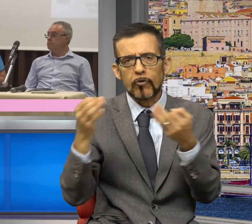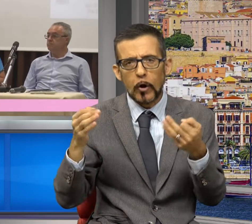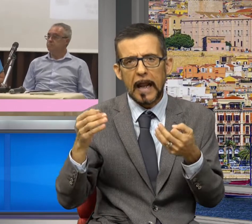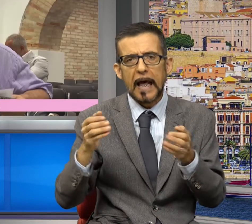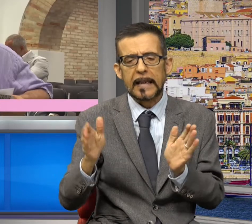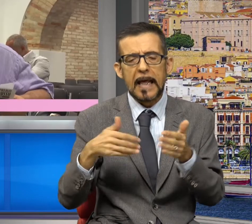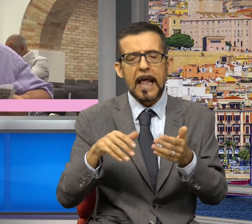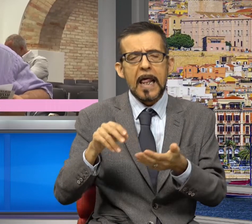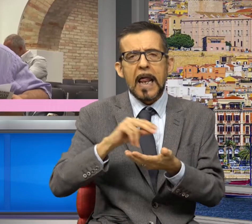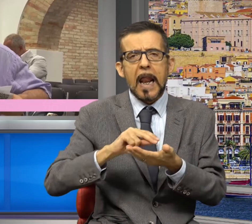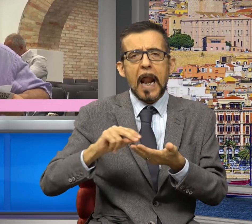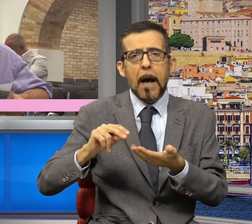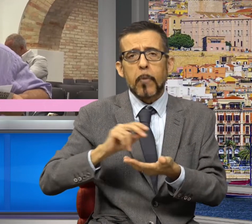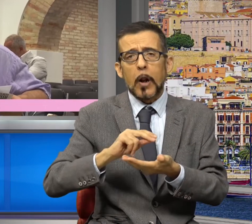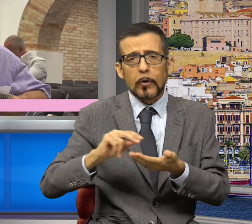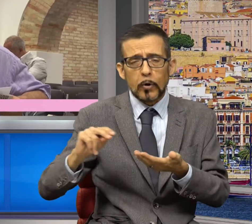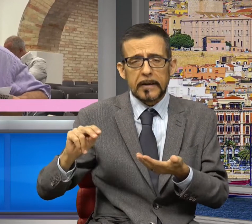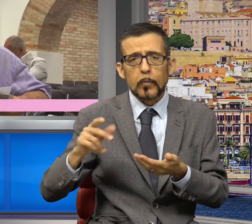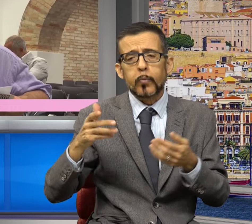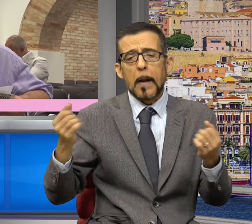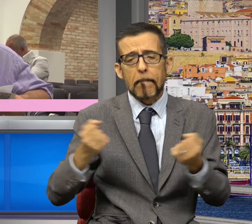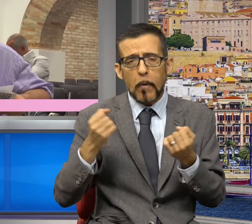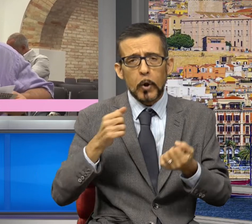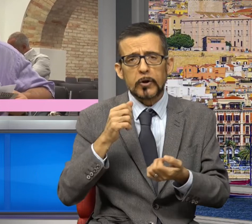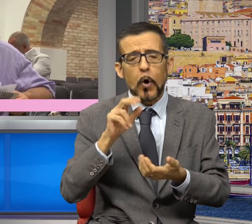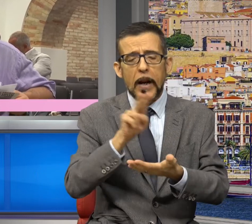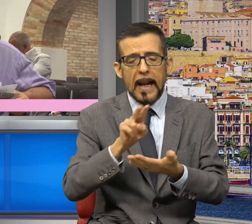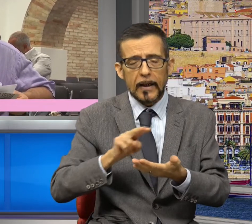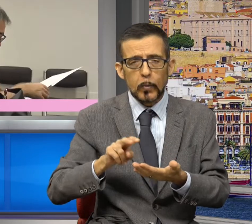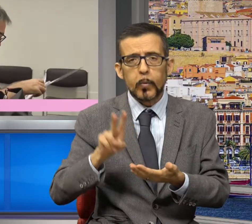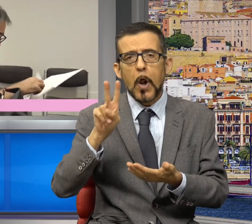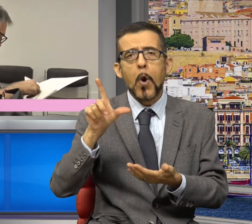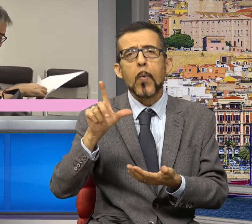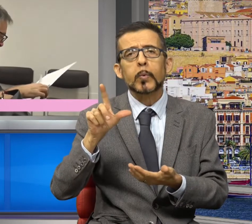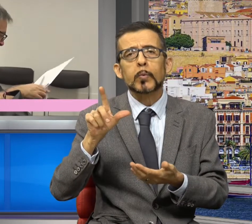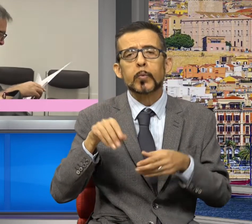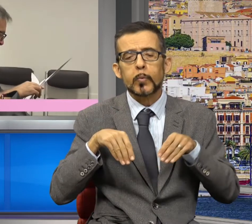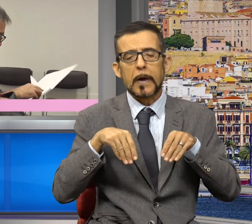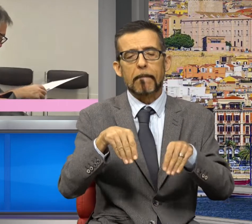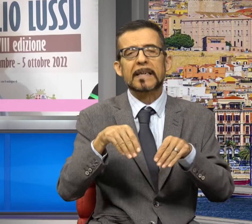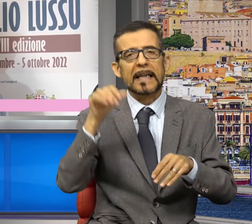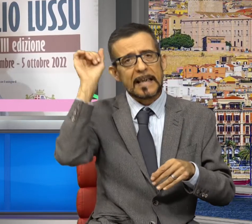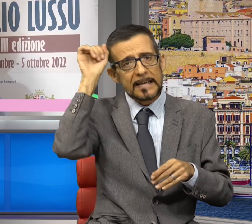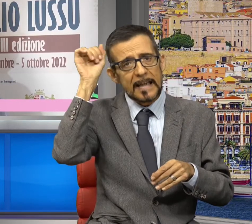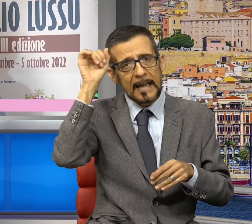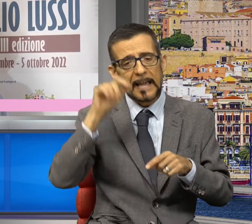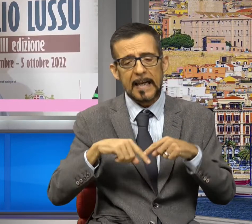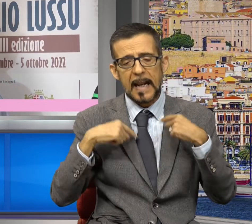delle scuole e promozione della lettura, e non solo. Lussu rappresenta la Sardegna, la nostra. Possiamo dargli anche una